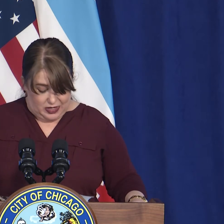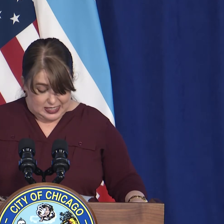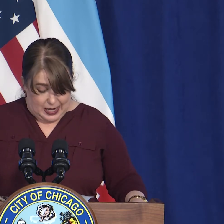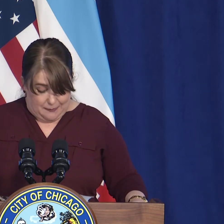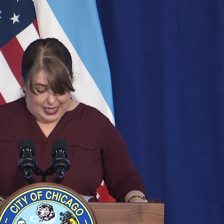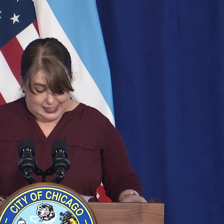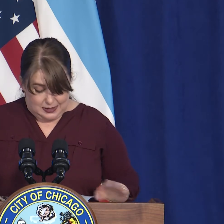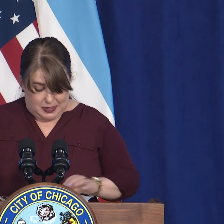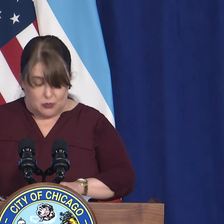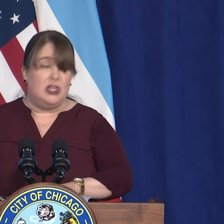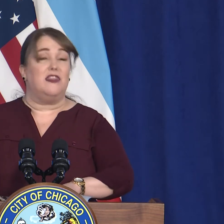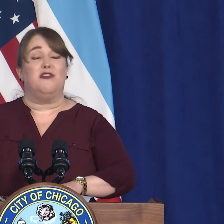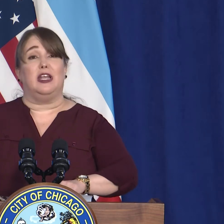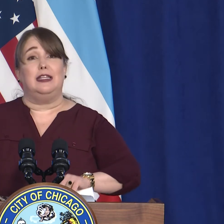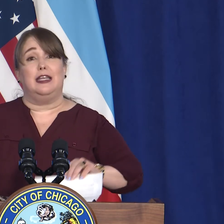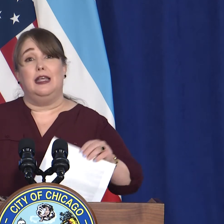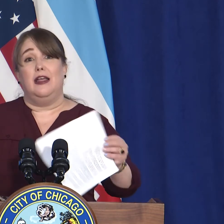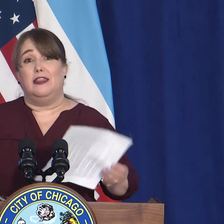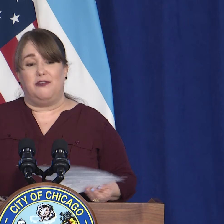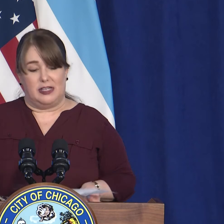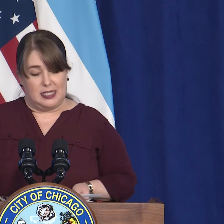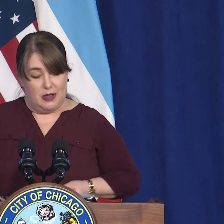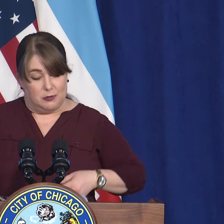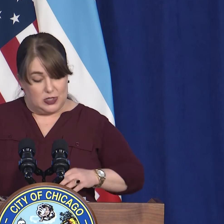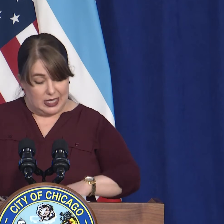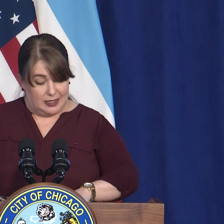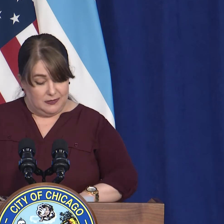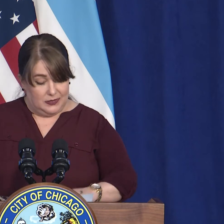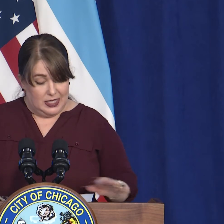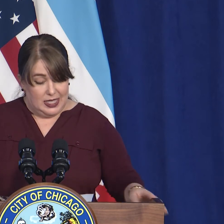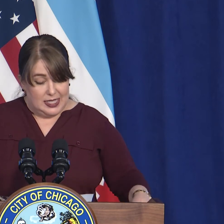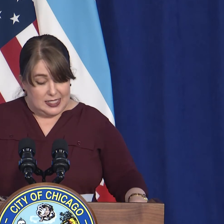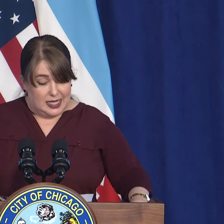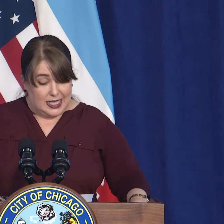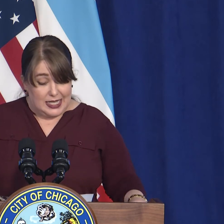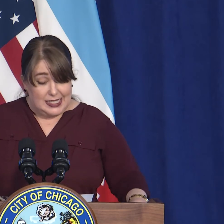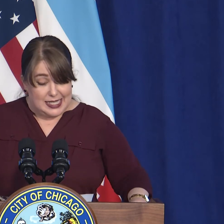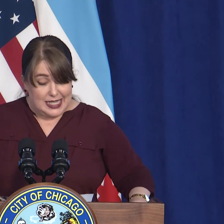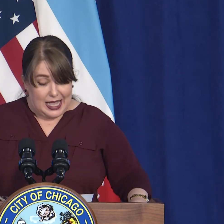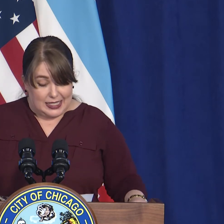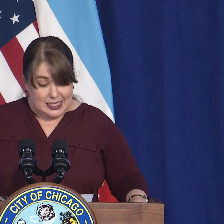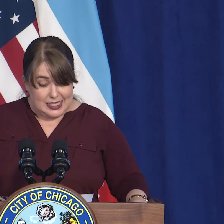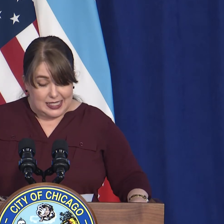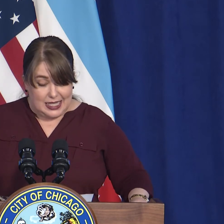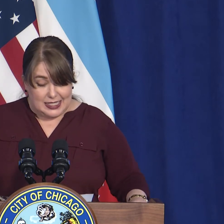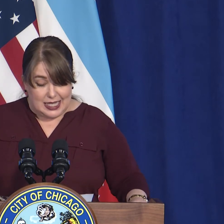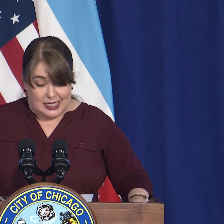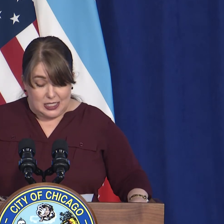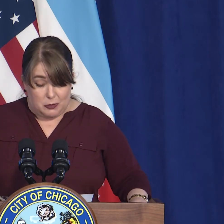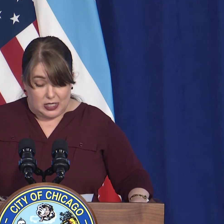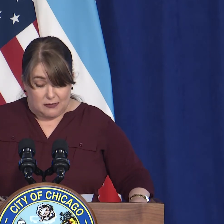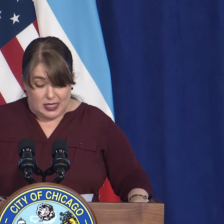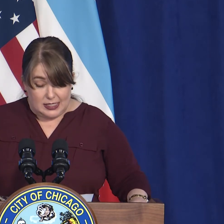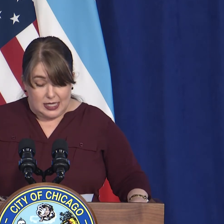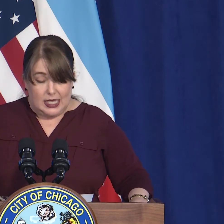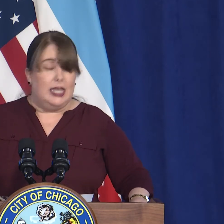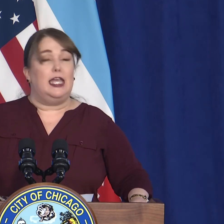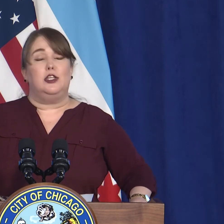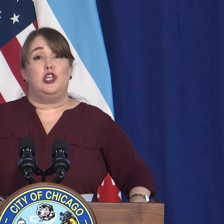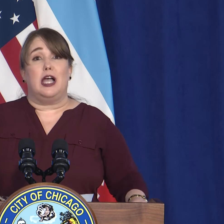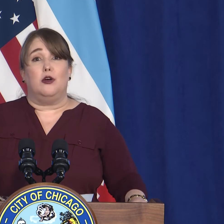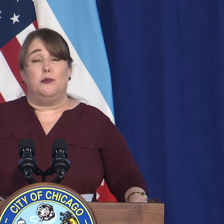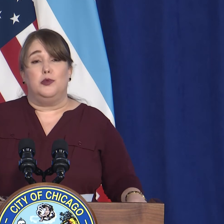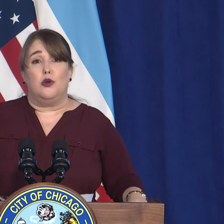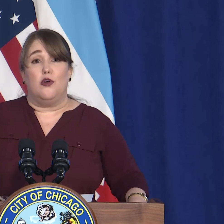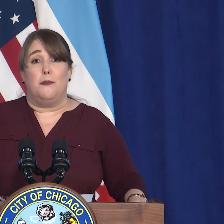sitio ofrecerá pases para un día diferente del festival musical. Se requiere cita y estas citas están disponibles